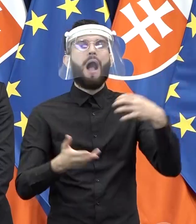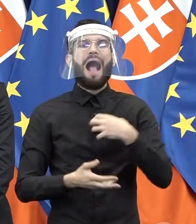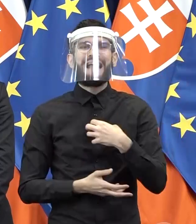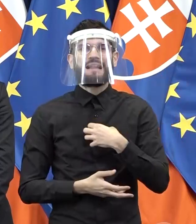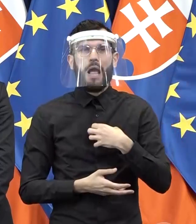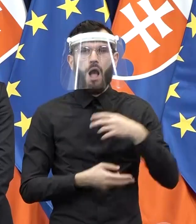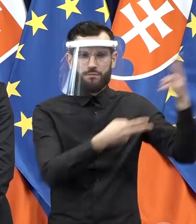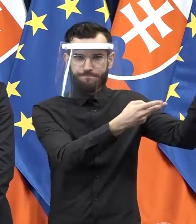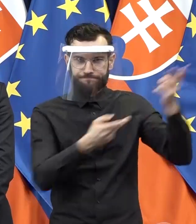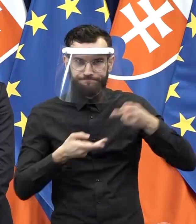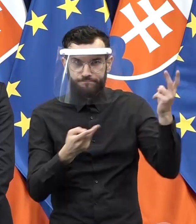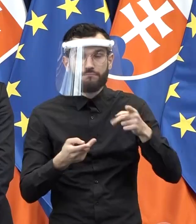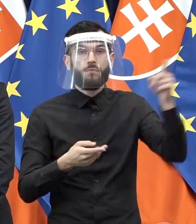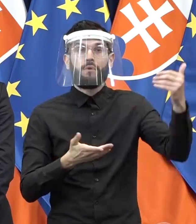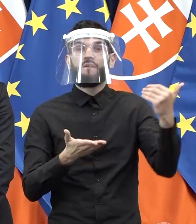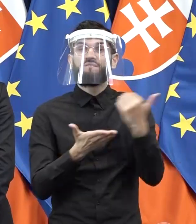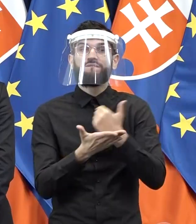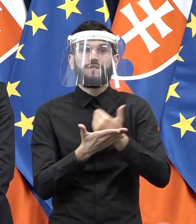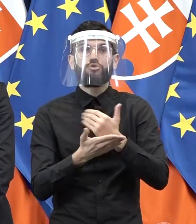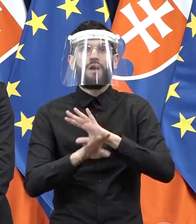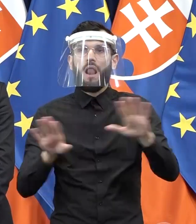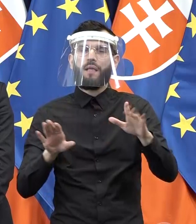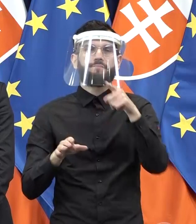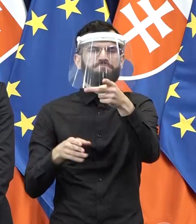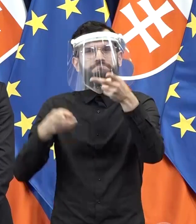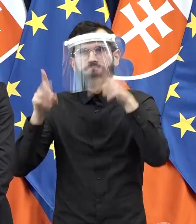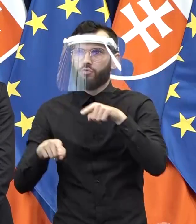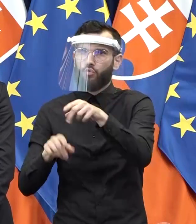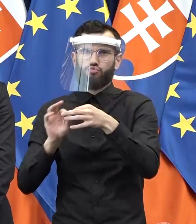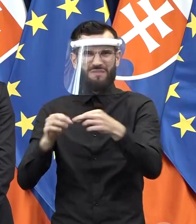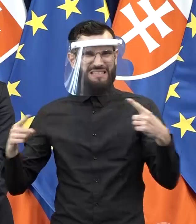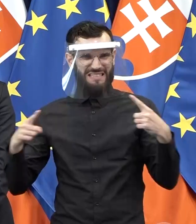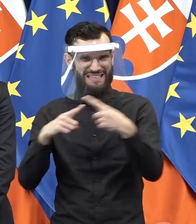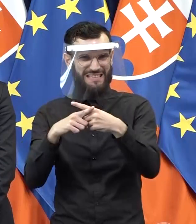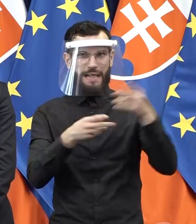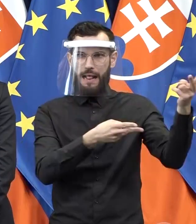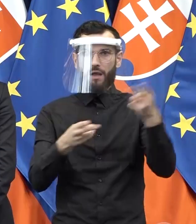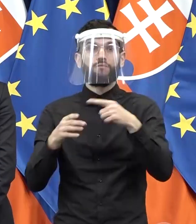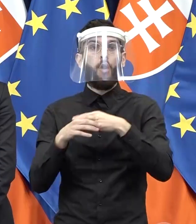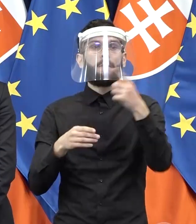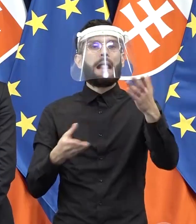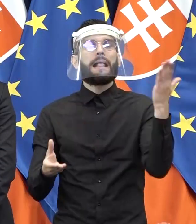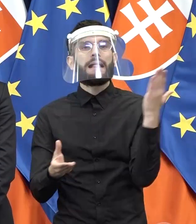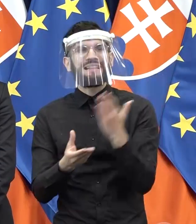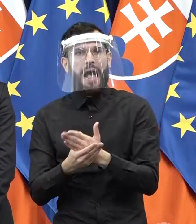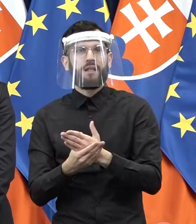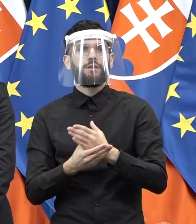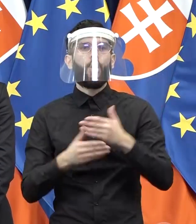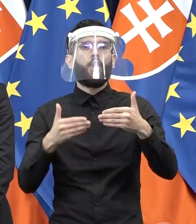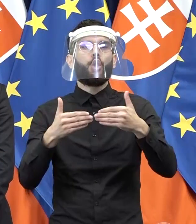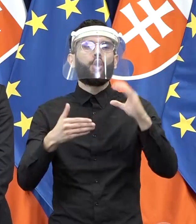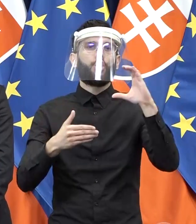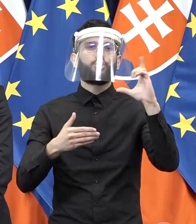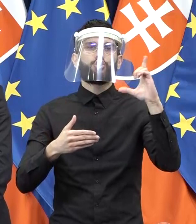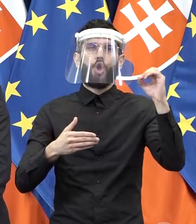organizácie a bude použitý pre obete tejto krízy od DPH a CLA pri dovoze, keď som to zle